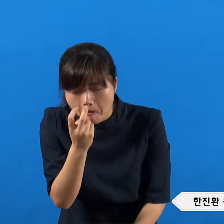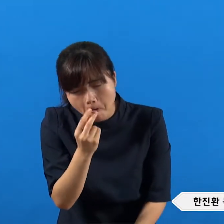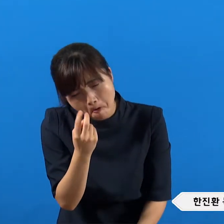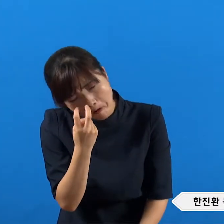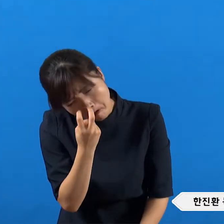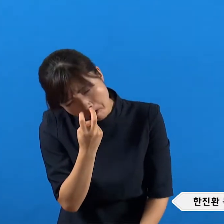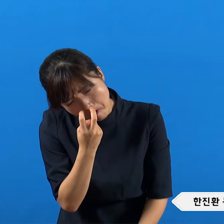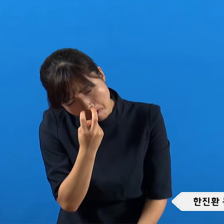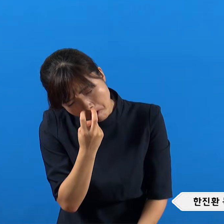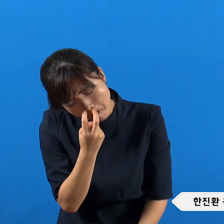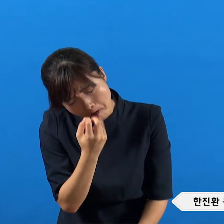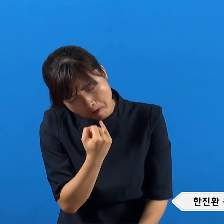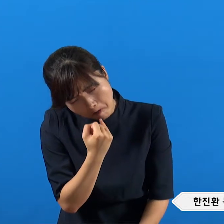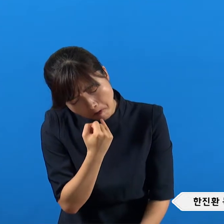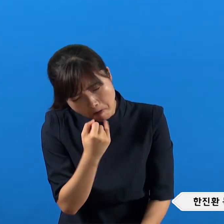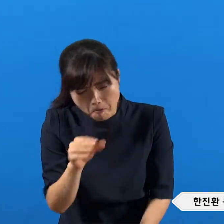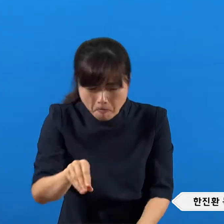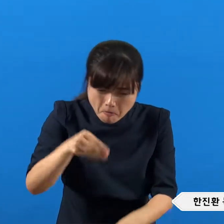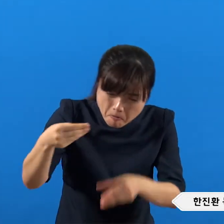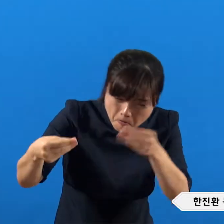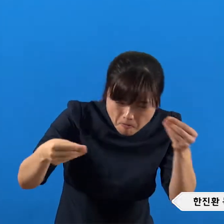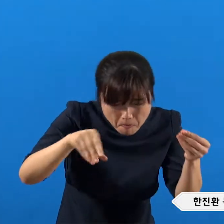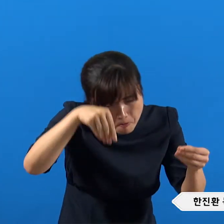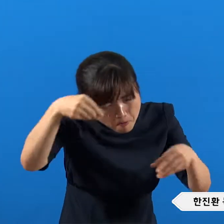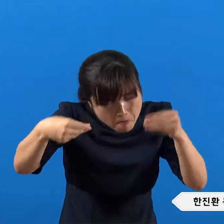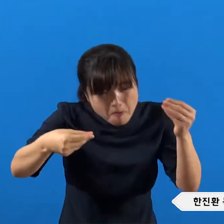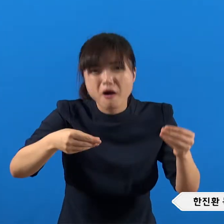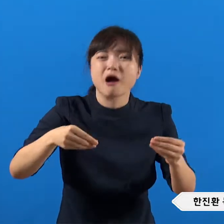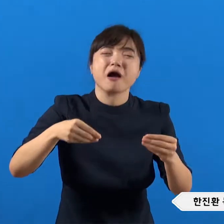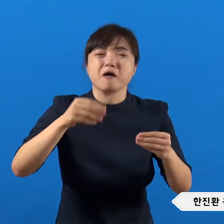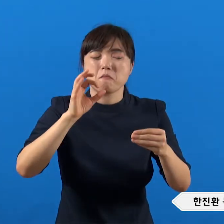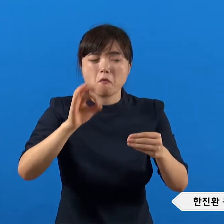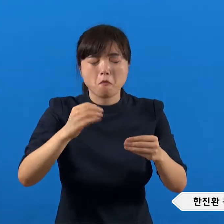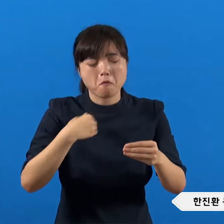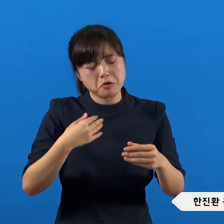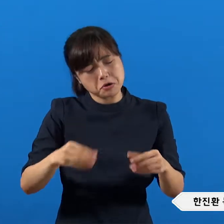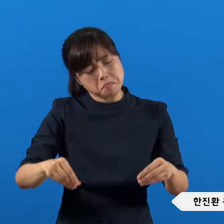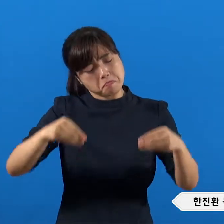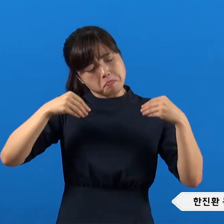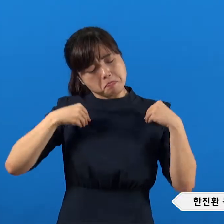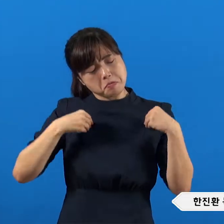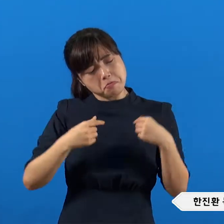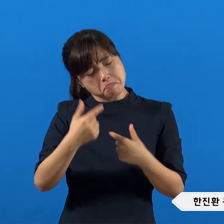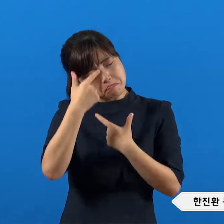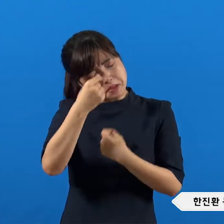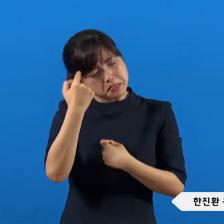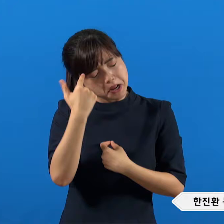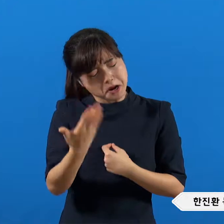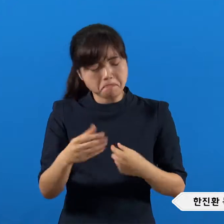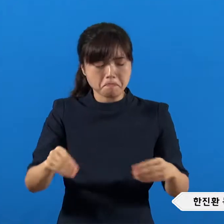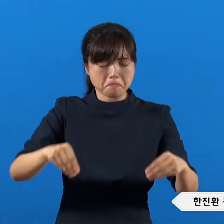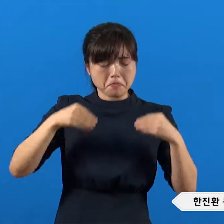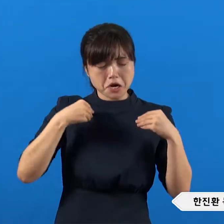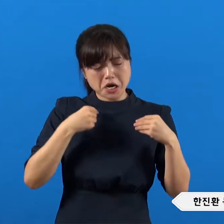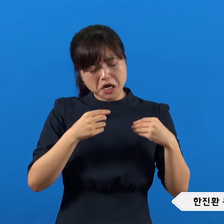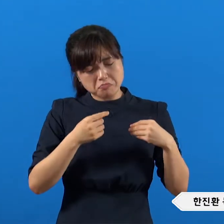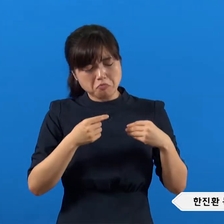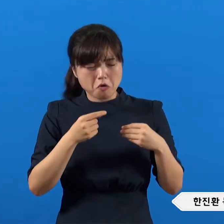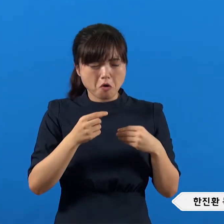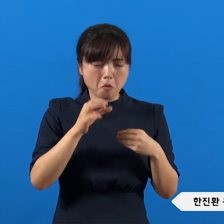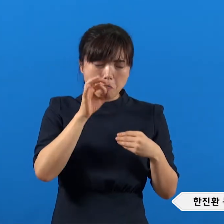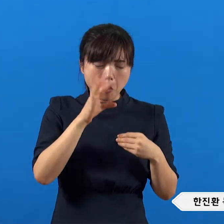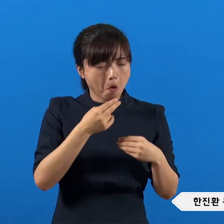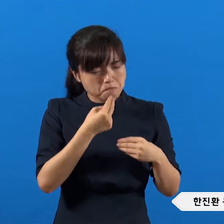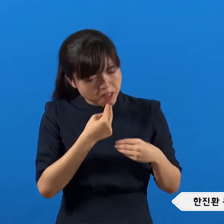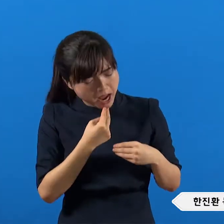깊게 살피지 않습니까? 이리 뒤적 저리 뒤적하고 내 몸에 맞을지 대보기도 하고, 그리고 하자는 없는지